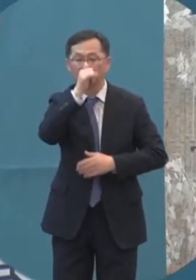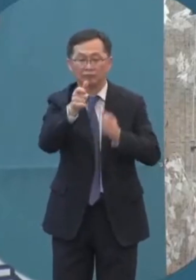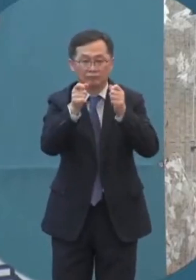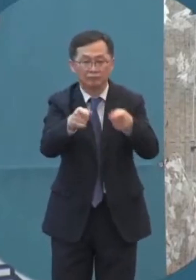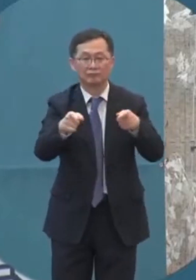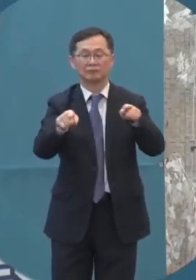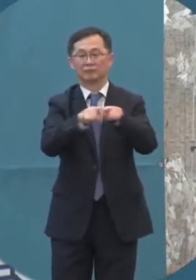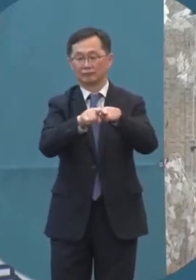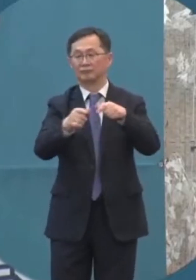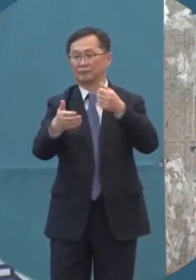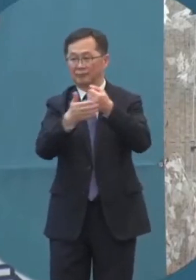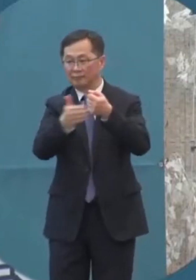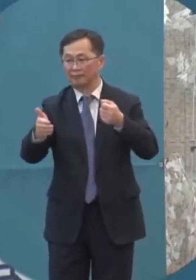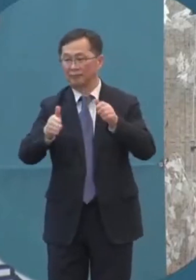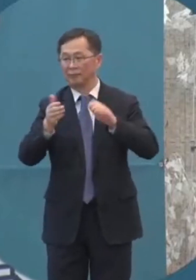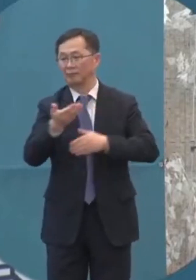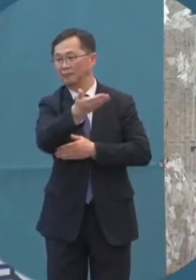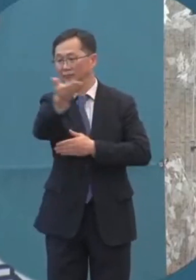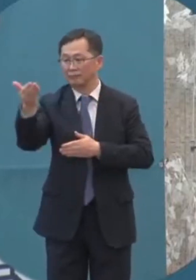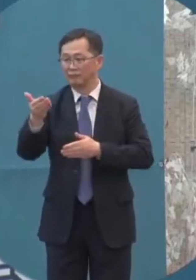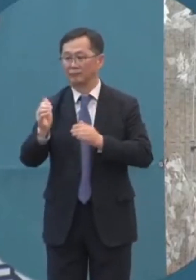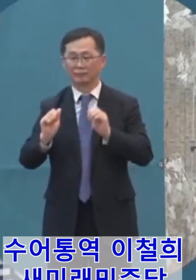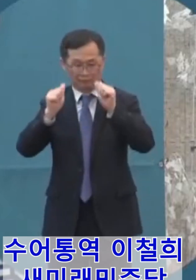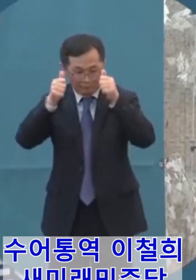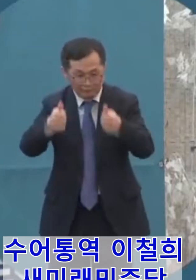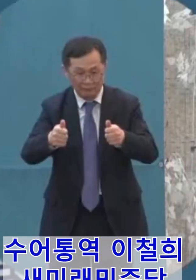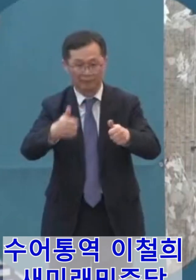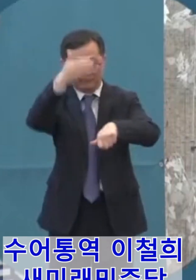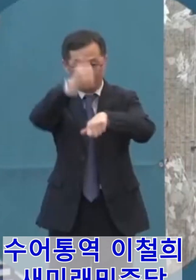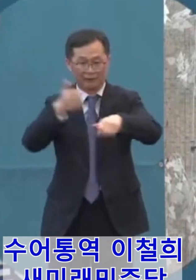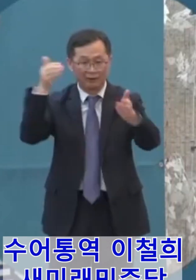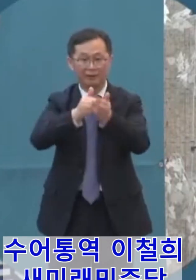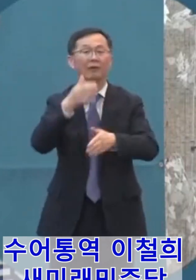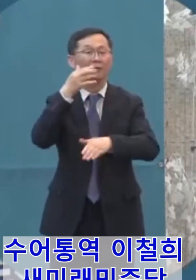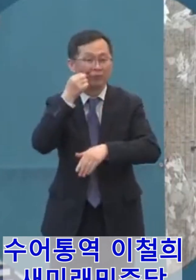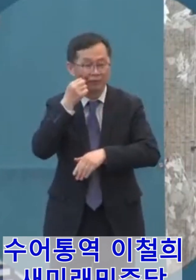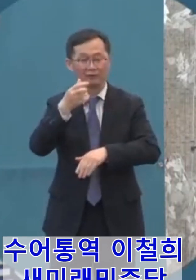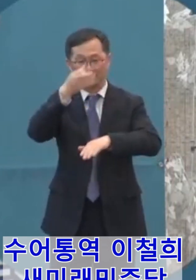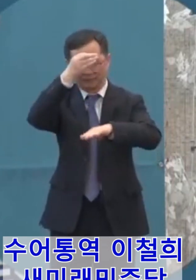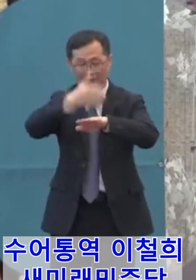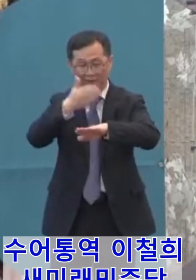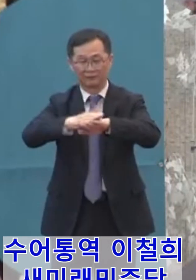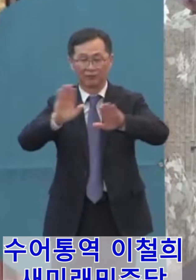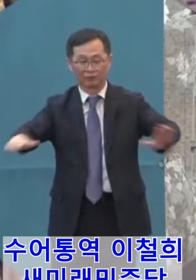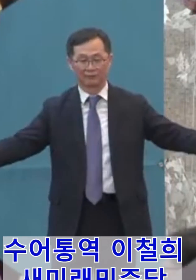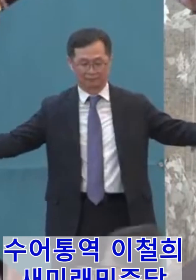네, 그래서 여러분께 작별 인사 따로 못 드리겠습니다. 네, 감사합니다.